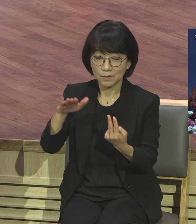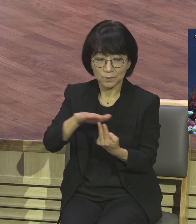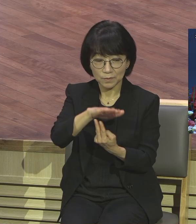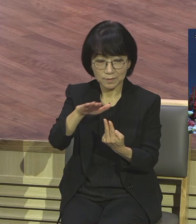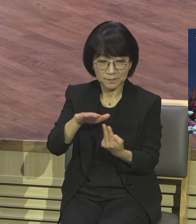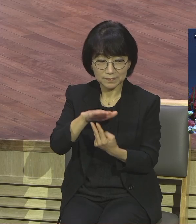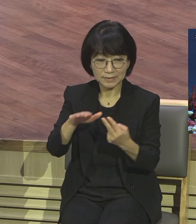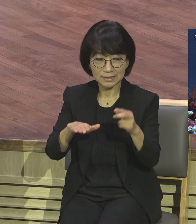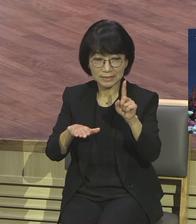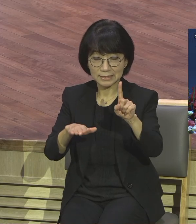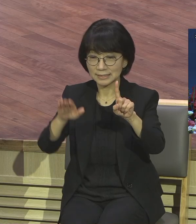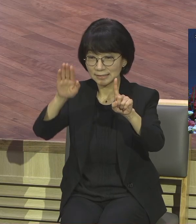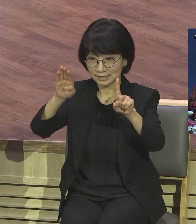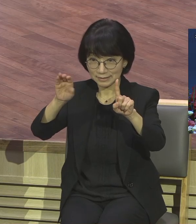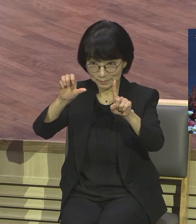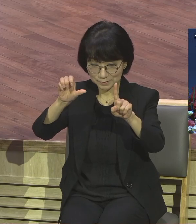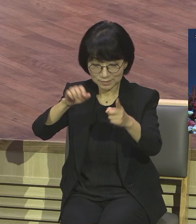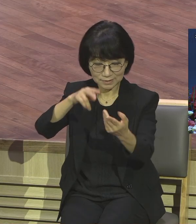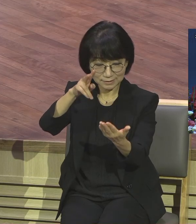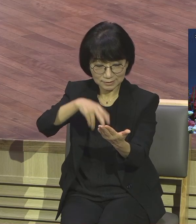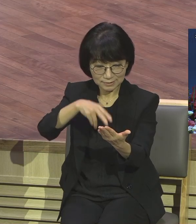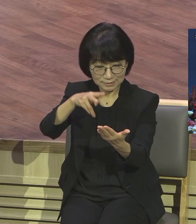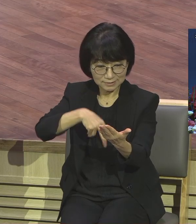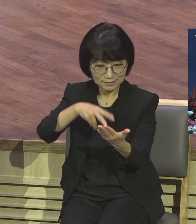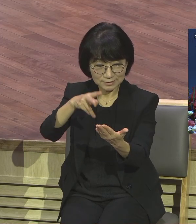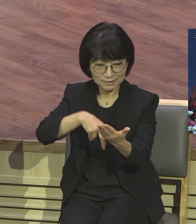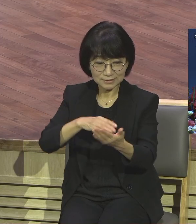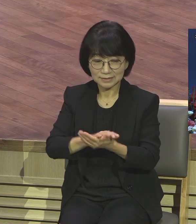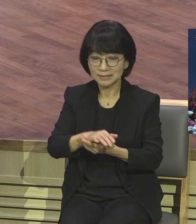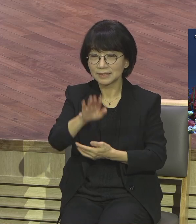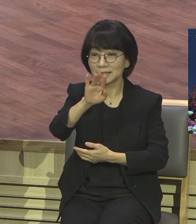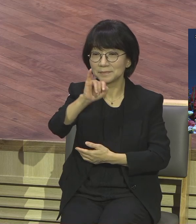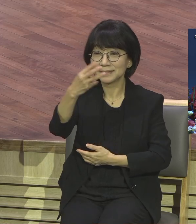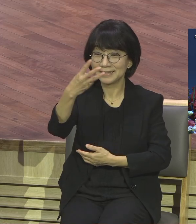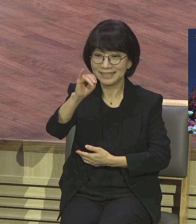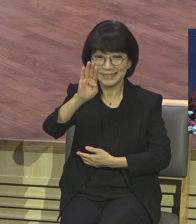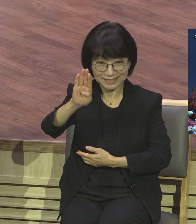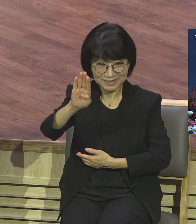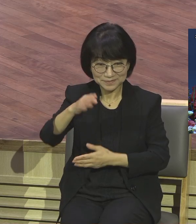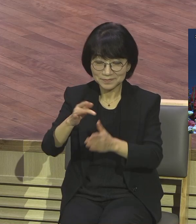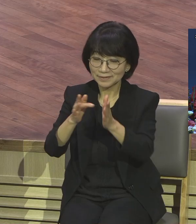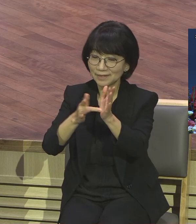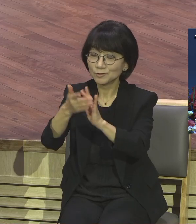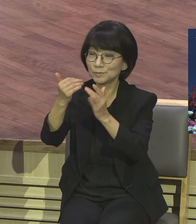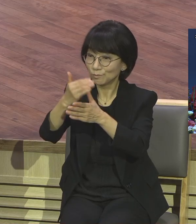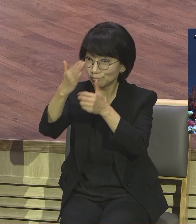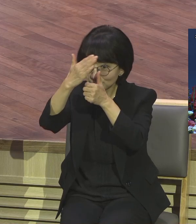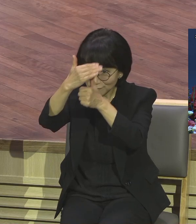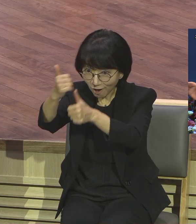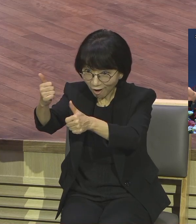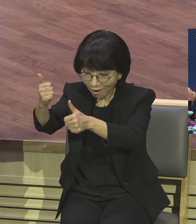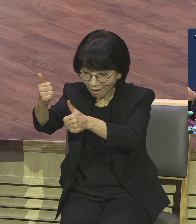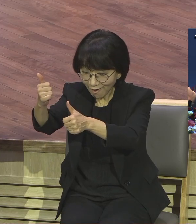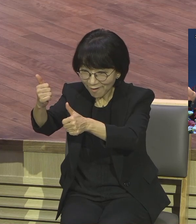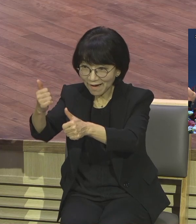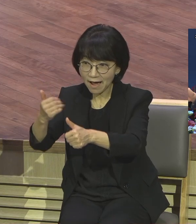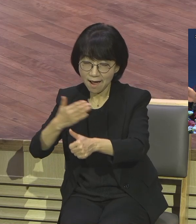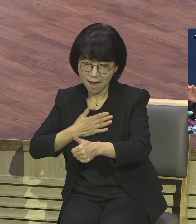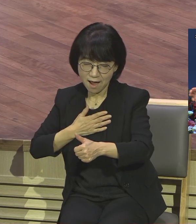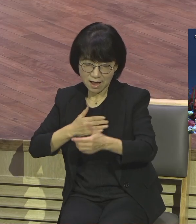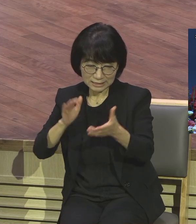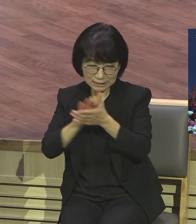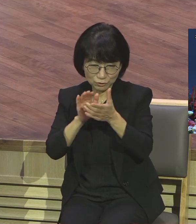1장 45절 이후에 보면 예수님의 제자로 부름받은 빌립이 바로 곧바로 어디 갑니까? 친구였던 나다네를